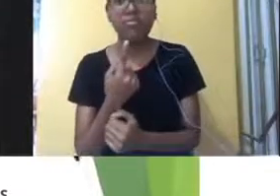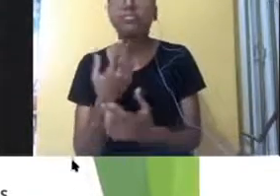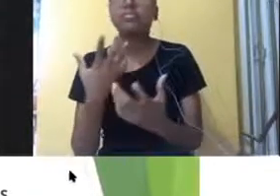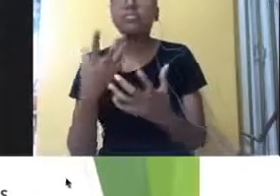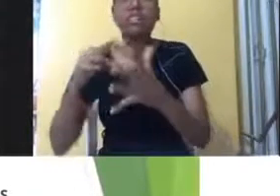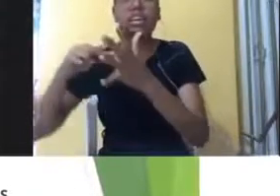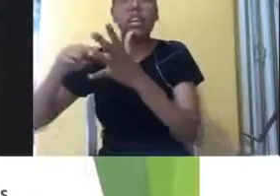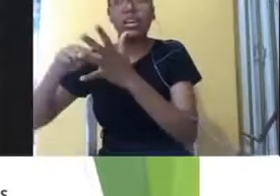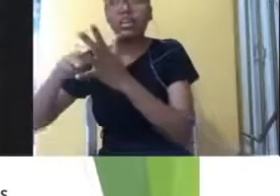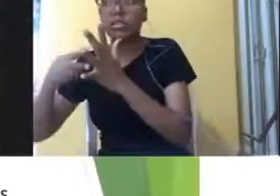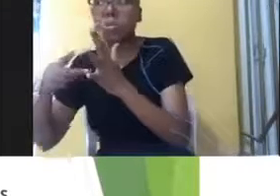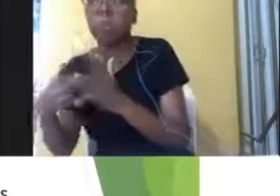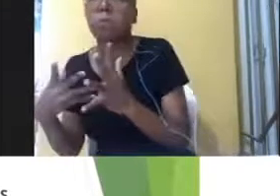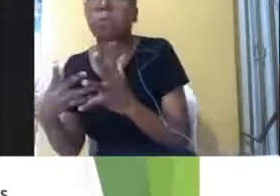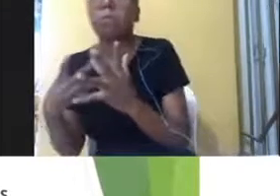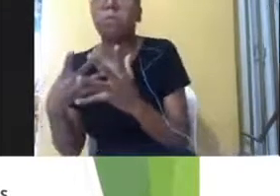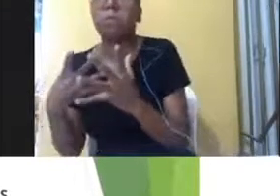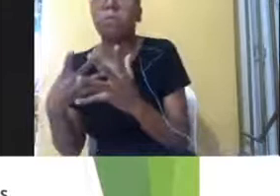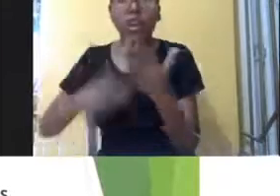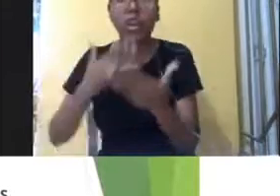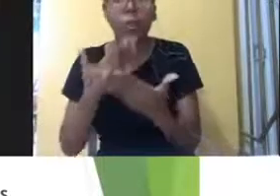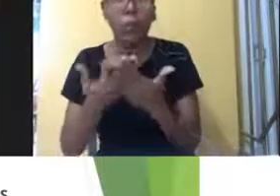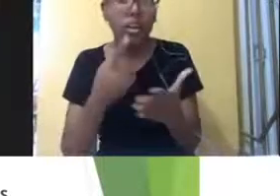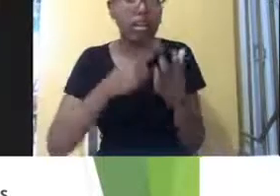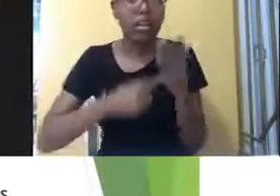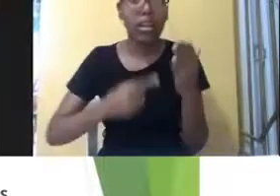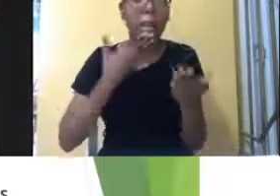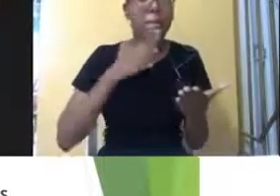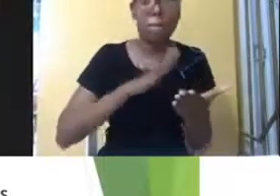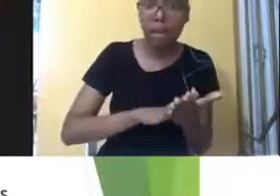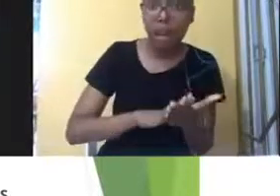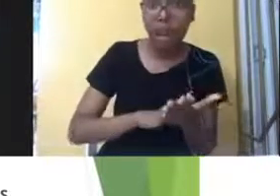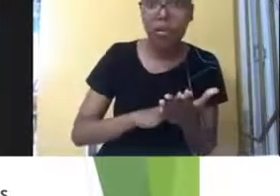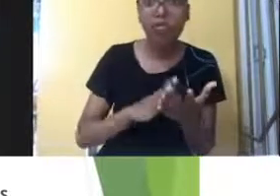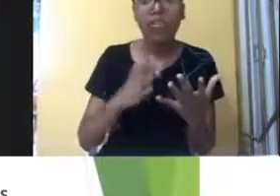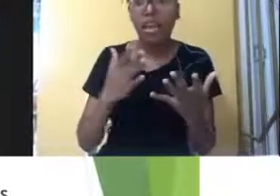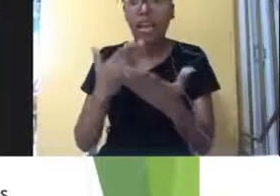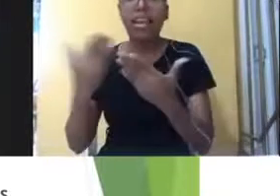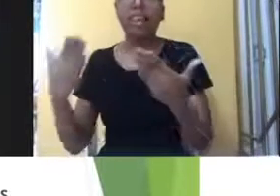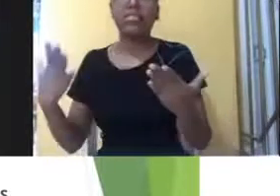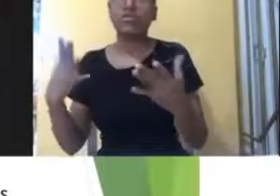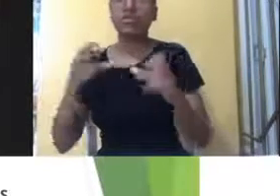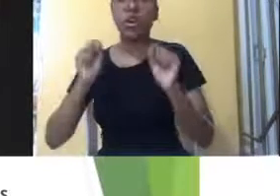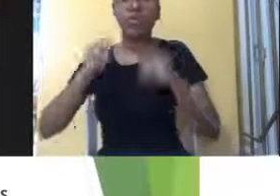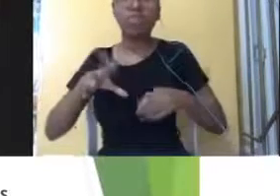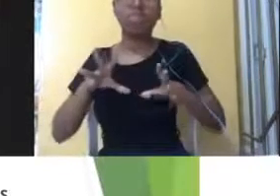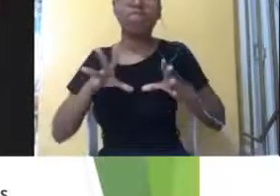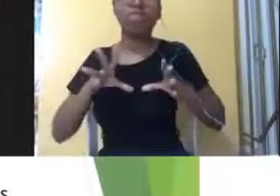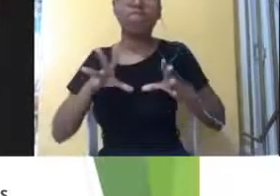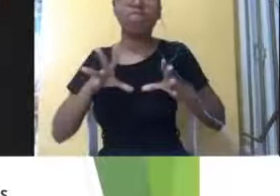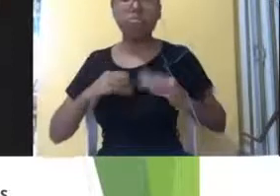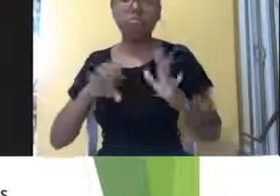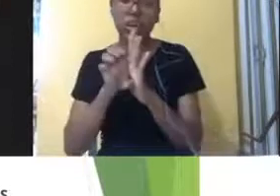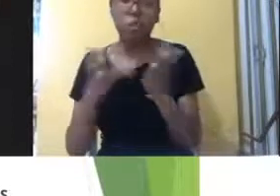no violenta la ley, lo que no rompe con el comportamiento, lo que es aceptable. Nosotros comemos a las